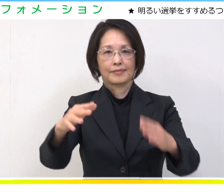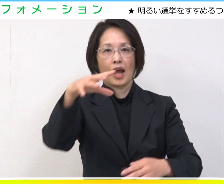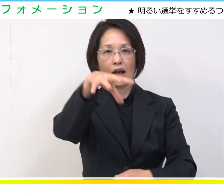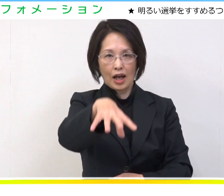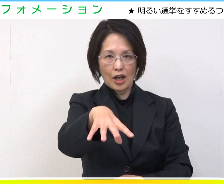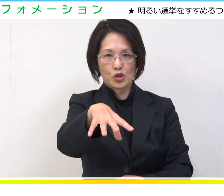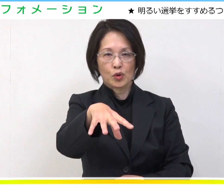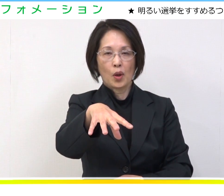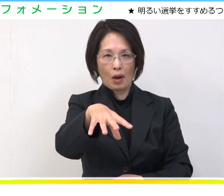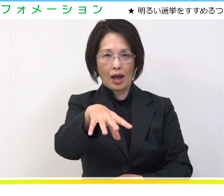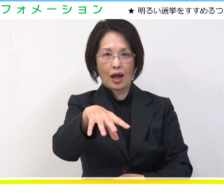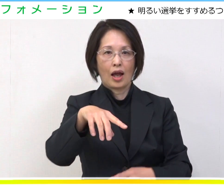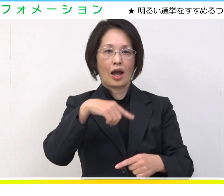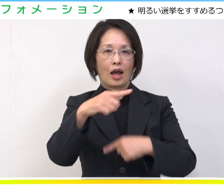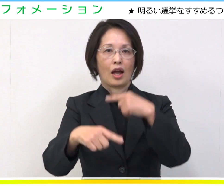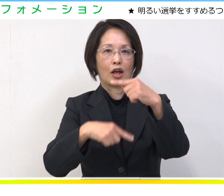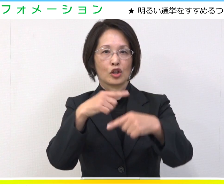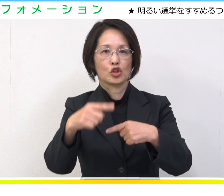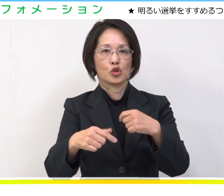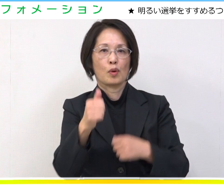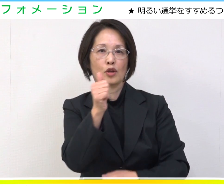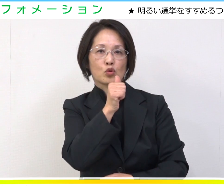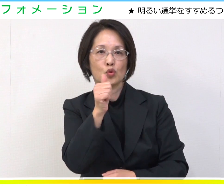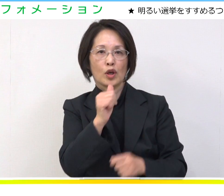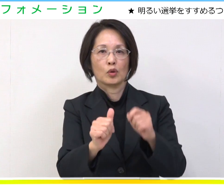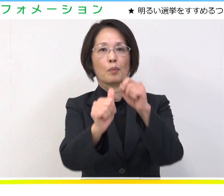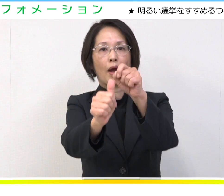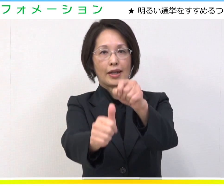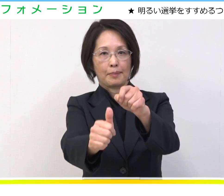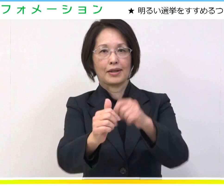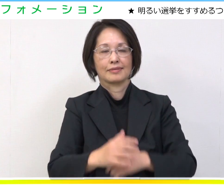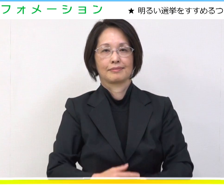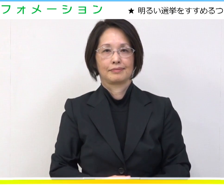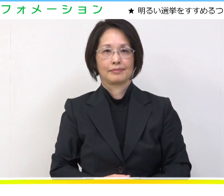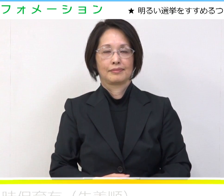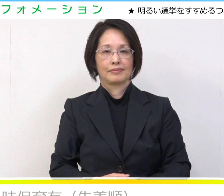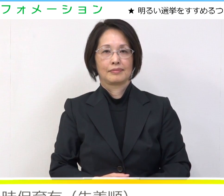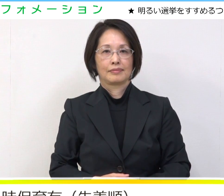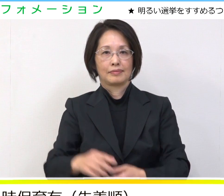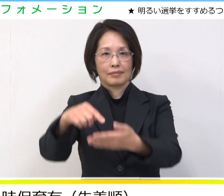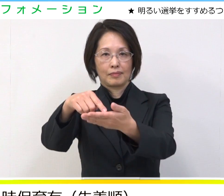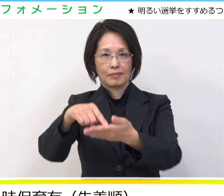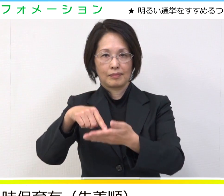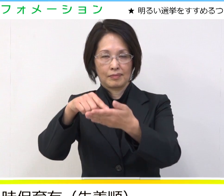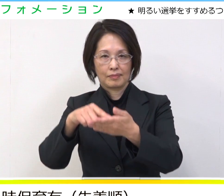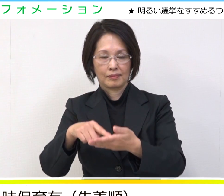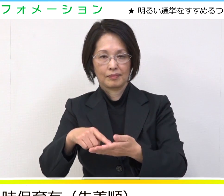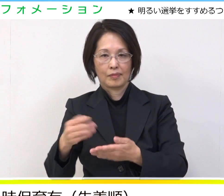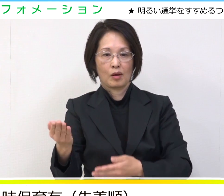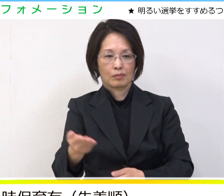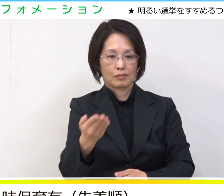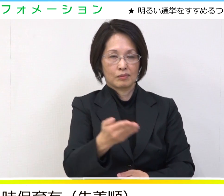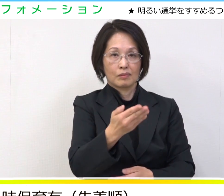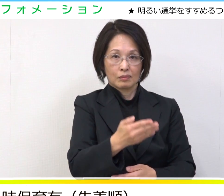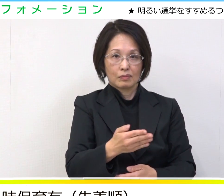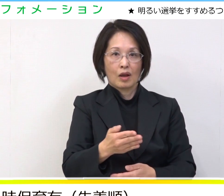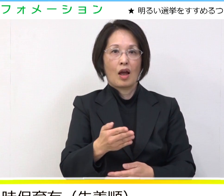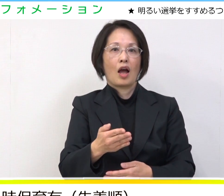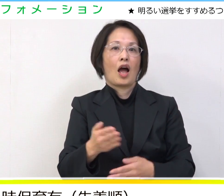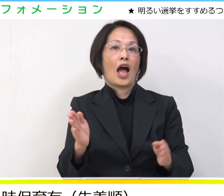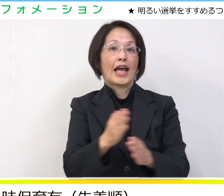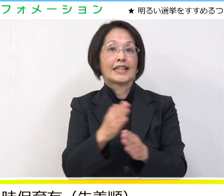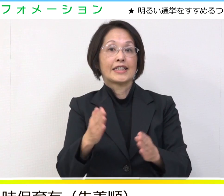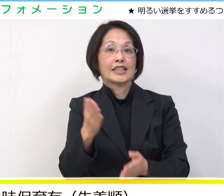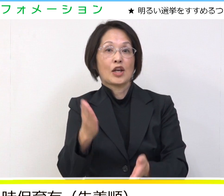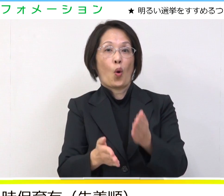会場では手話通訳もあります先着順で一時保育の利用